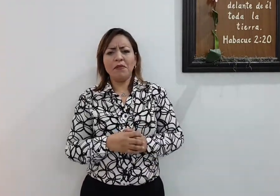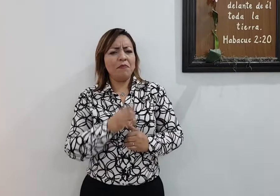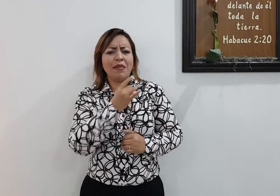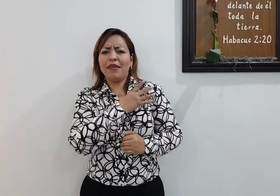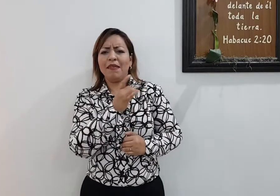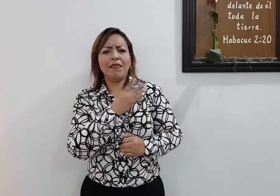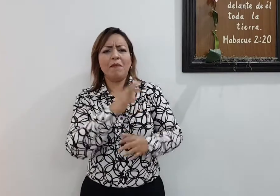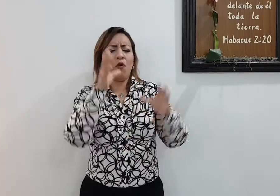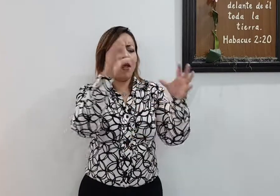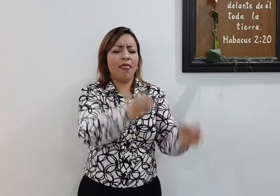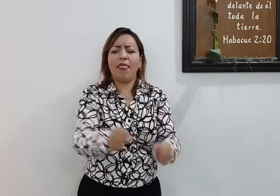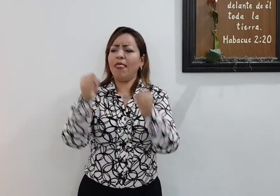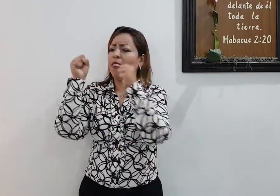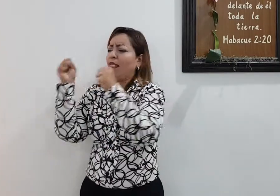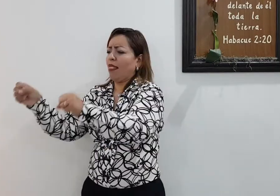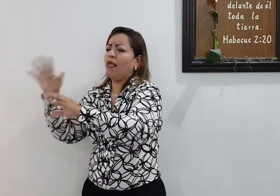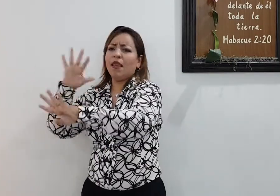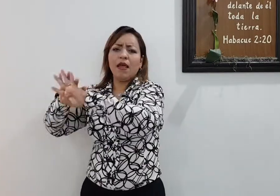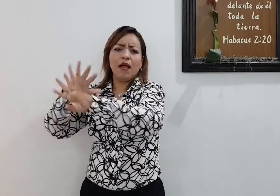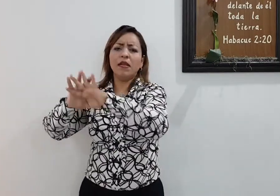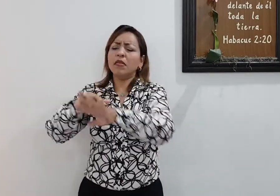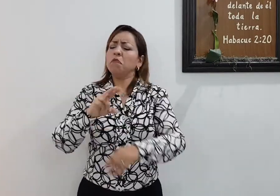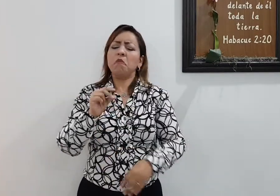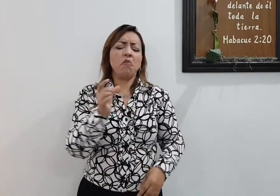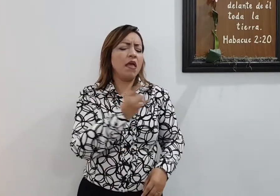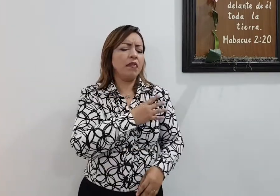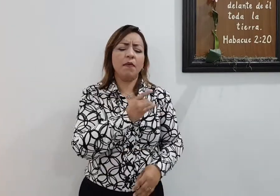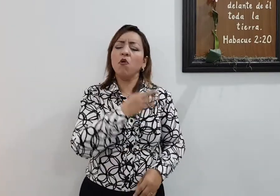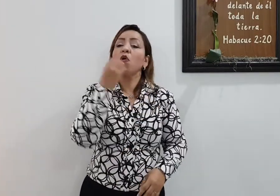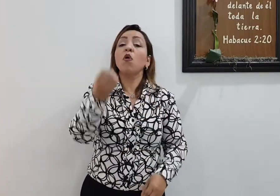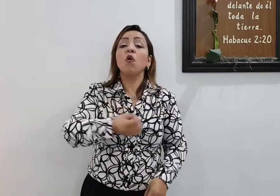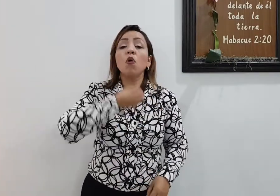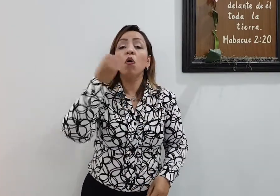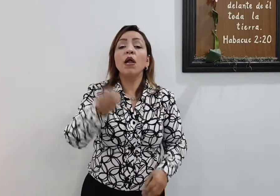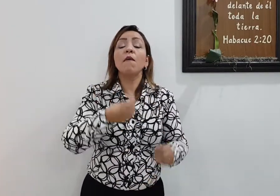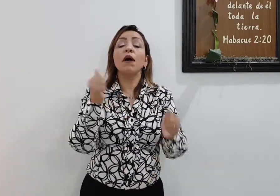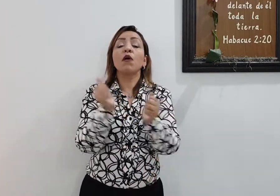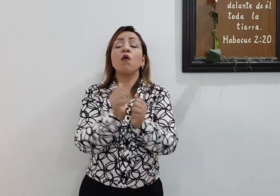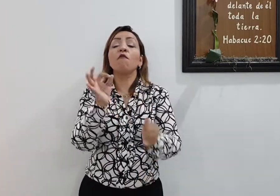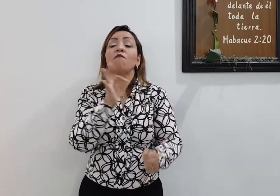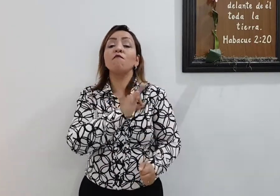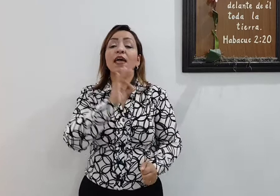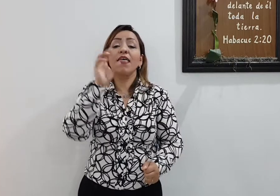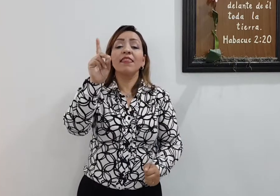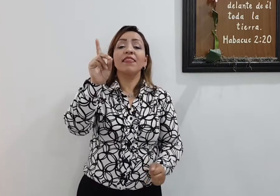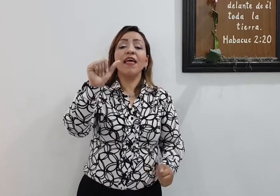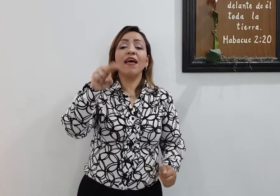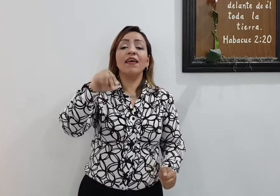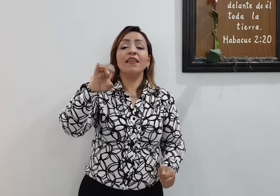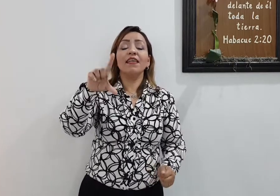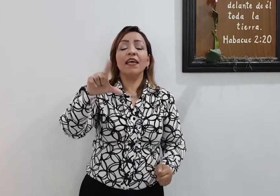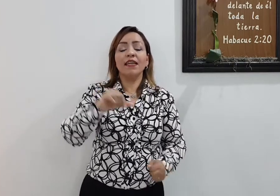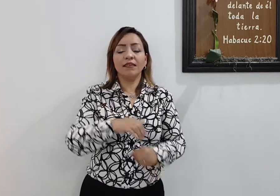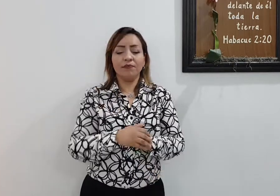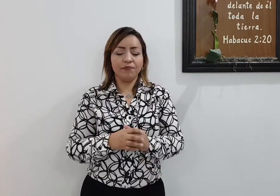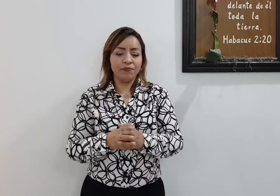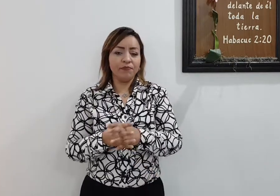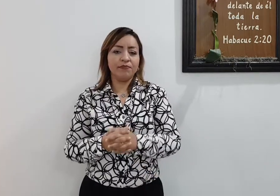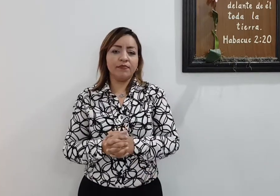edicto para que él dejara de orar. Si Jacob luchó con el ángel, Daniel en ese edicto dijo: es necesario,